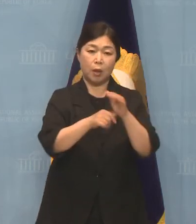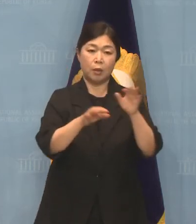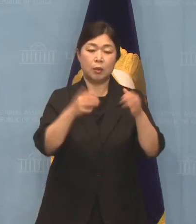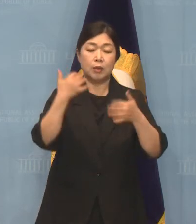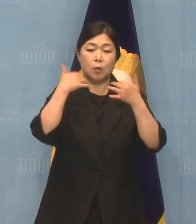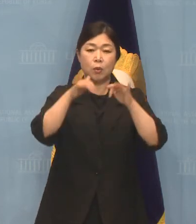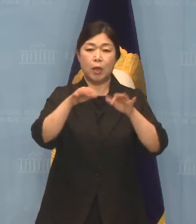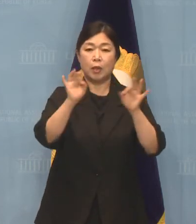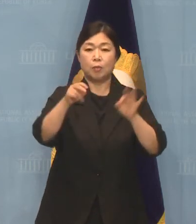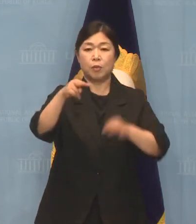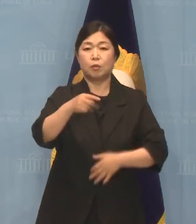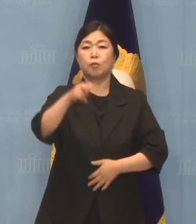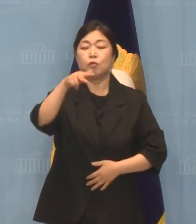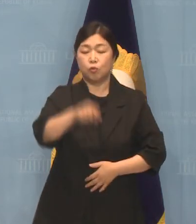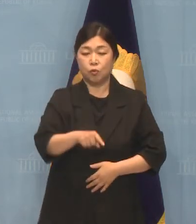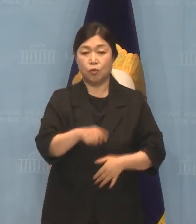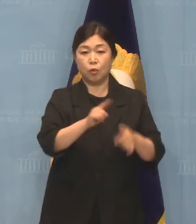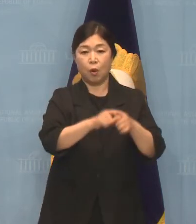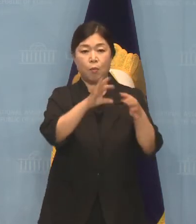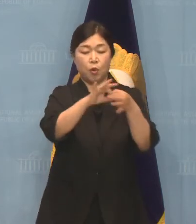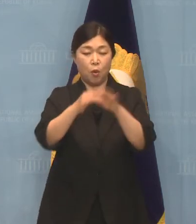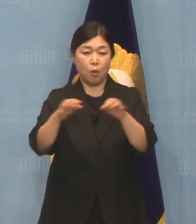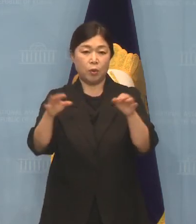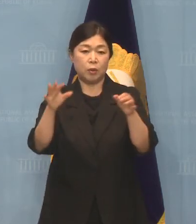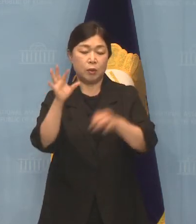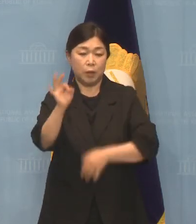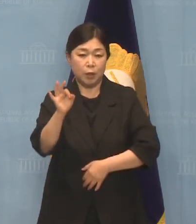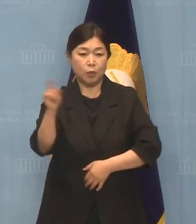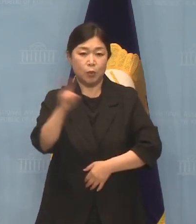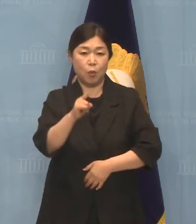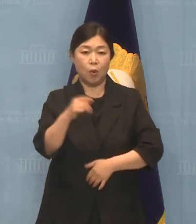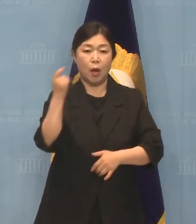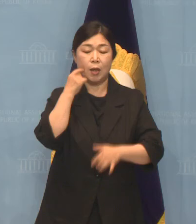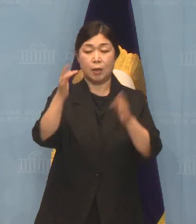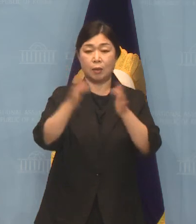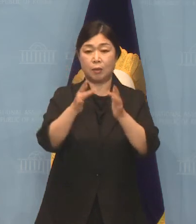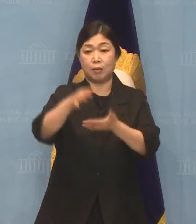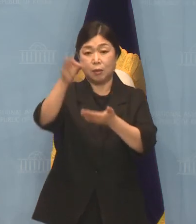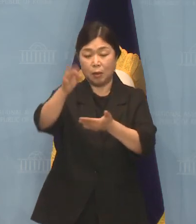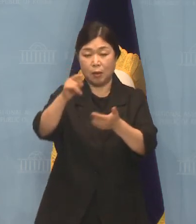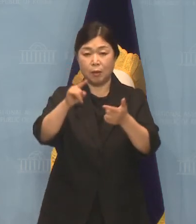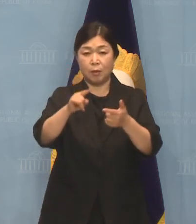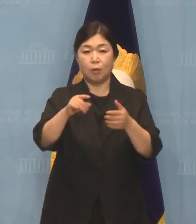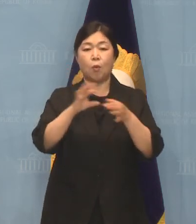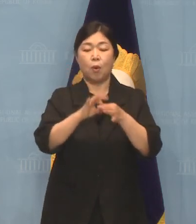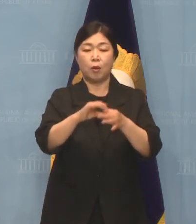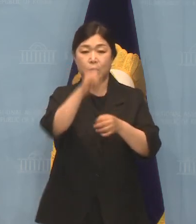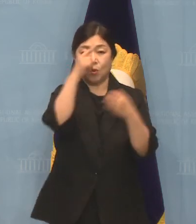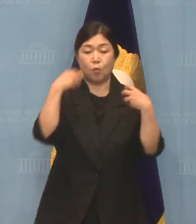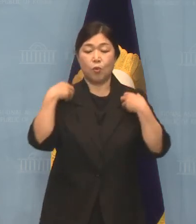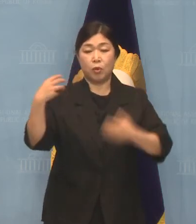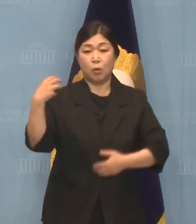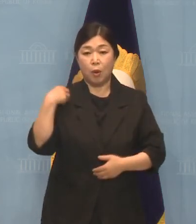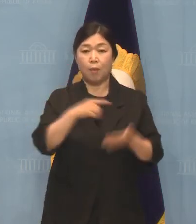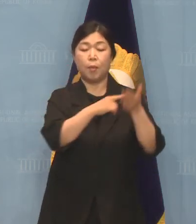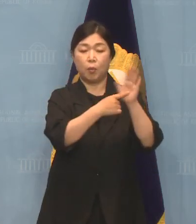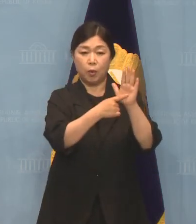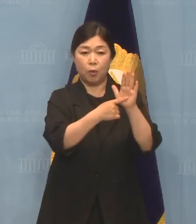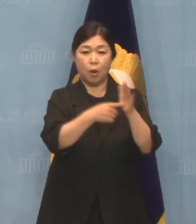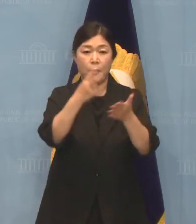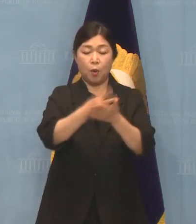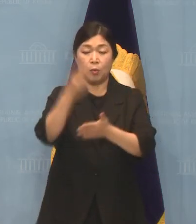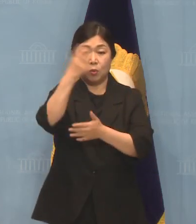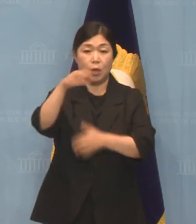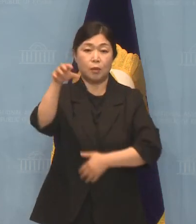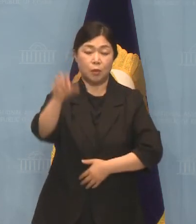고려대 교수가 블록체인과 가상자산 생태계 현황과 정부의 역할에 대해서 발제하고